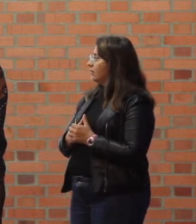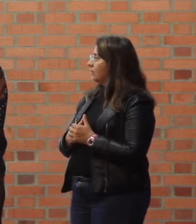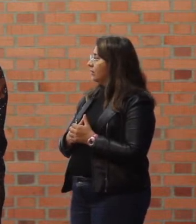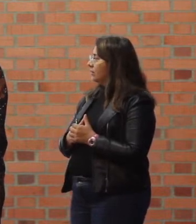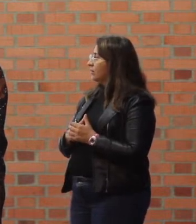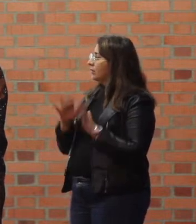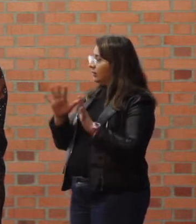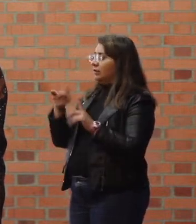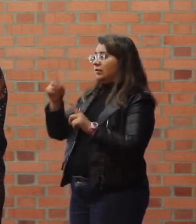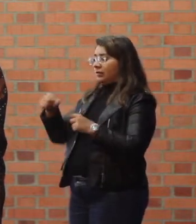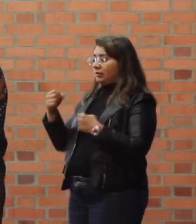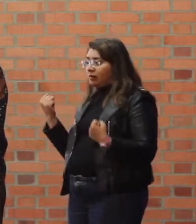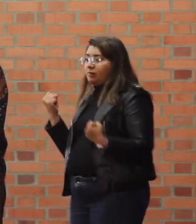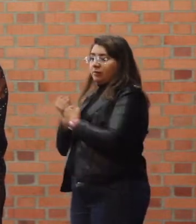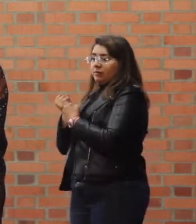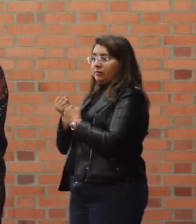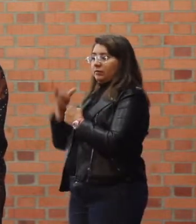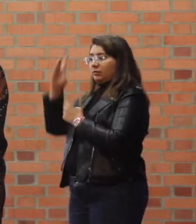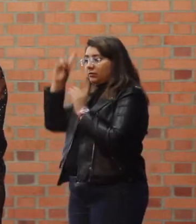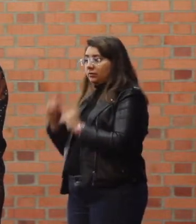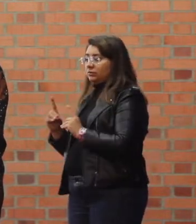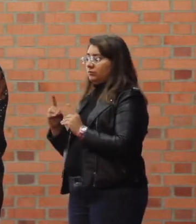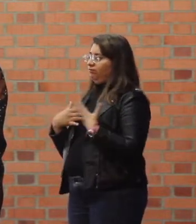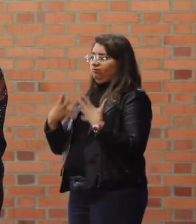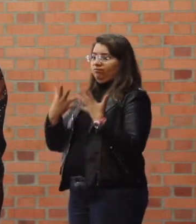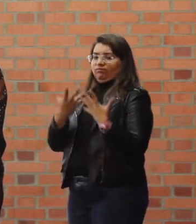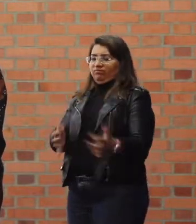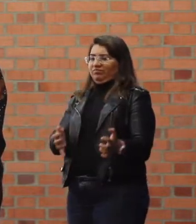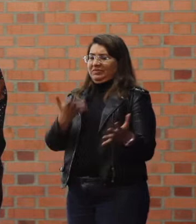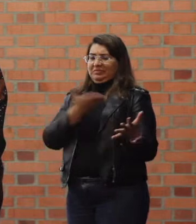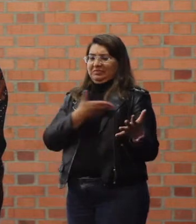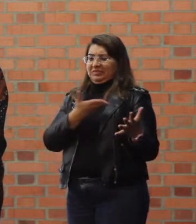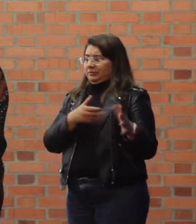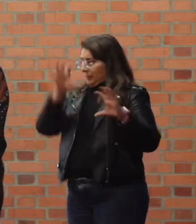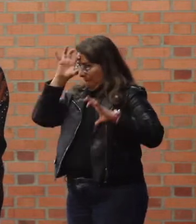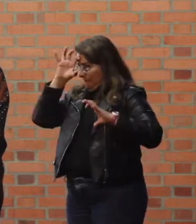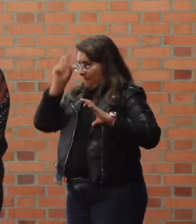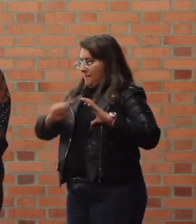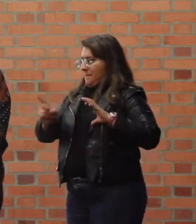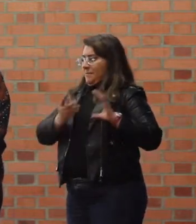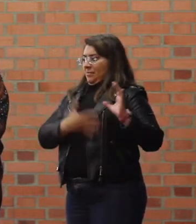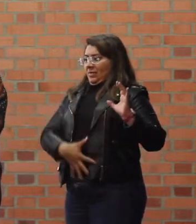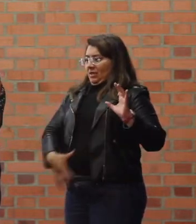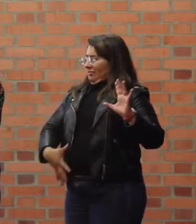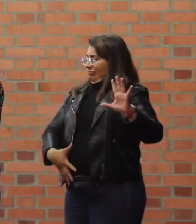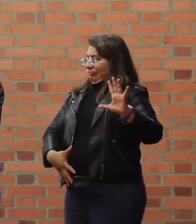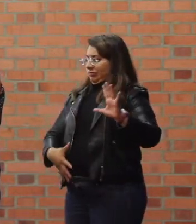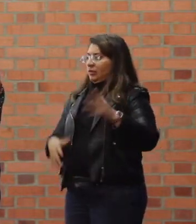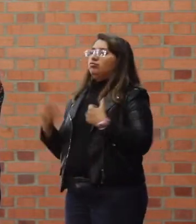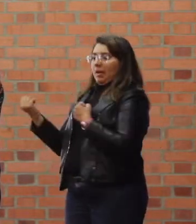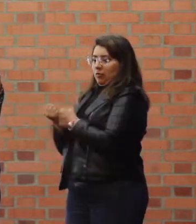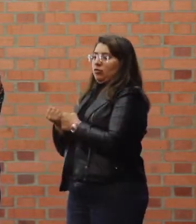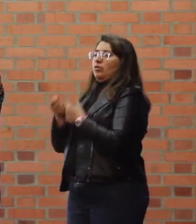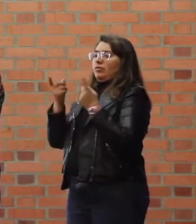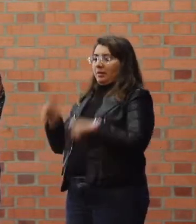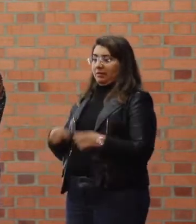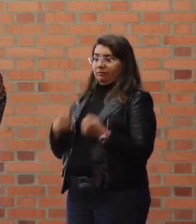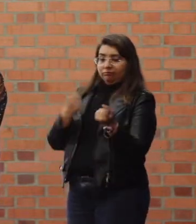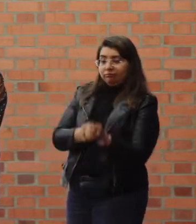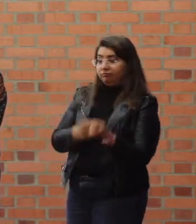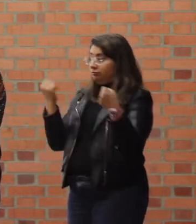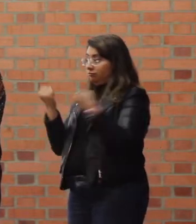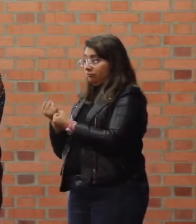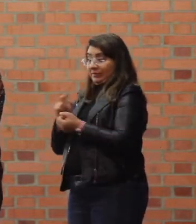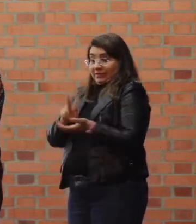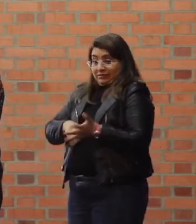respaldamos también la decisión de las mujeres que no desean llevar adelante una un embarazo Porque rechazamos